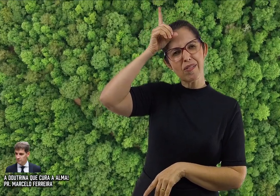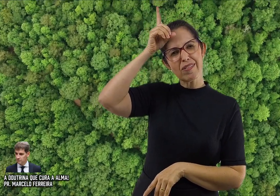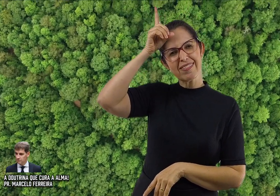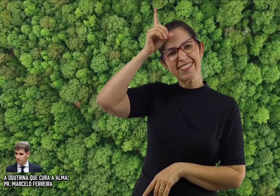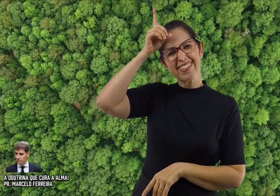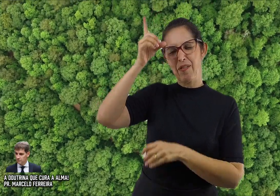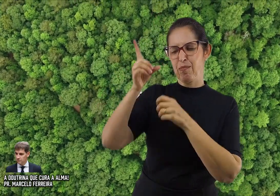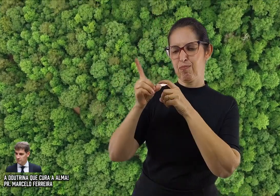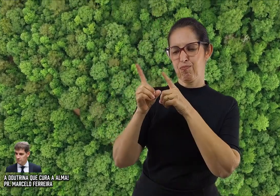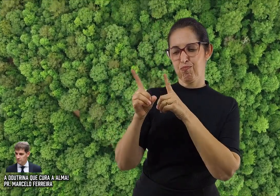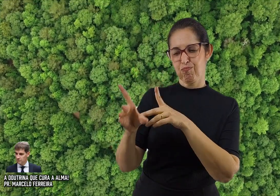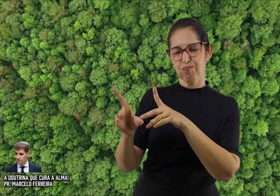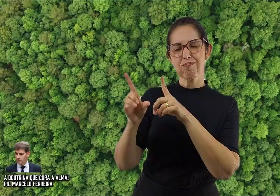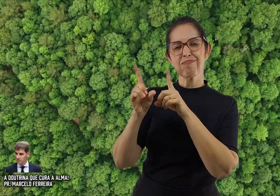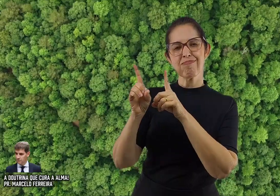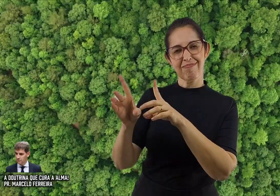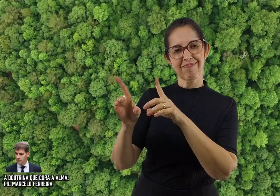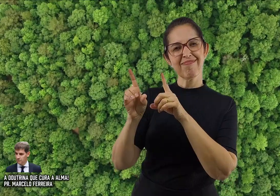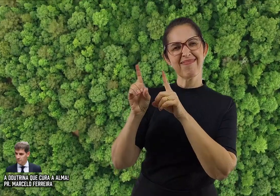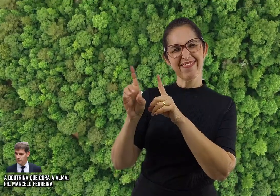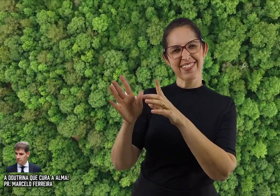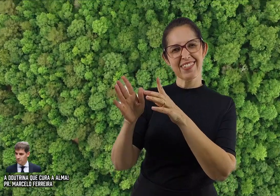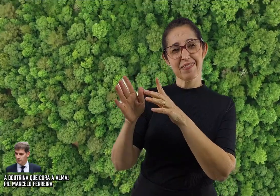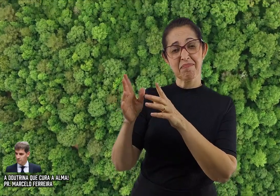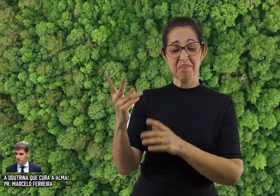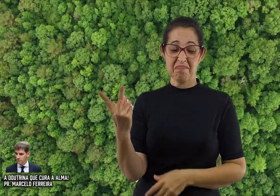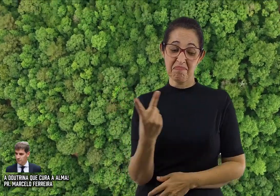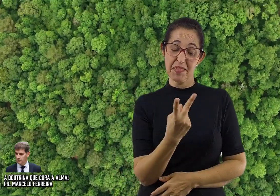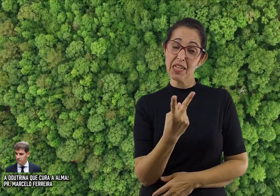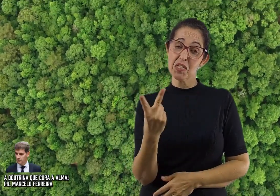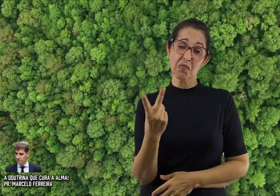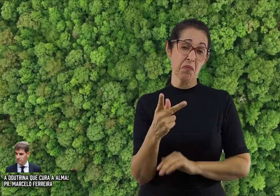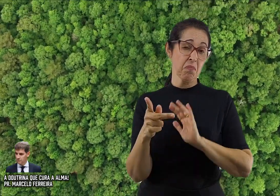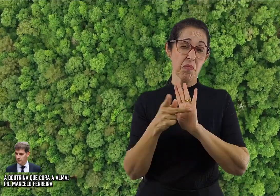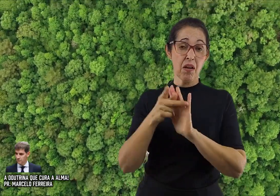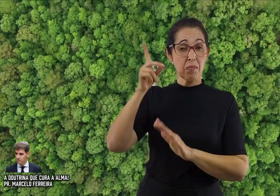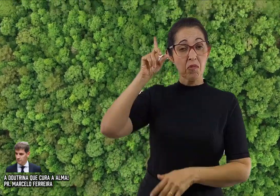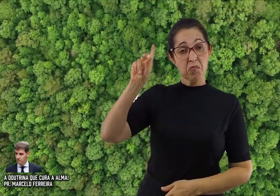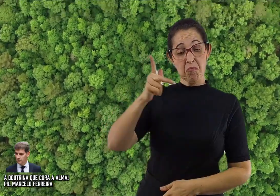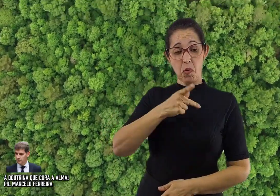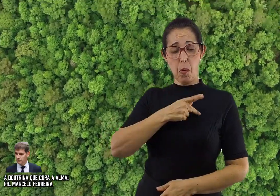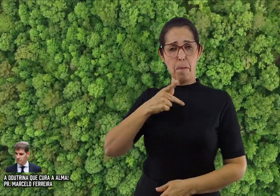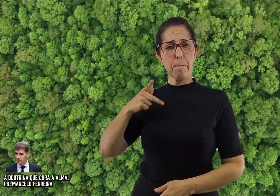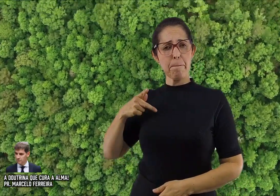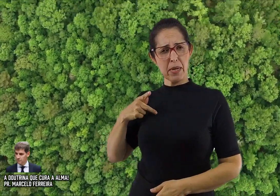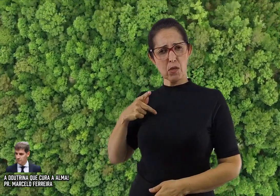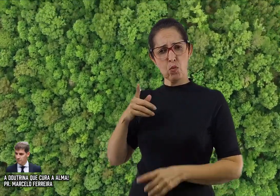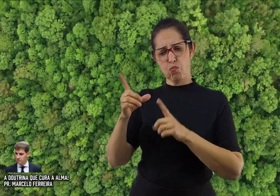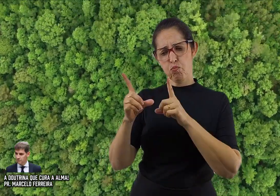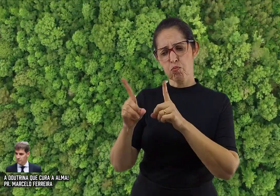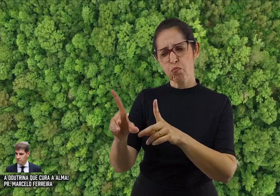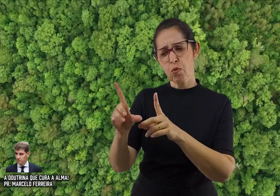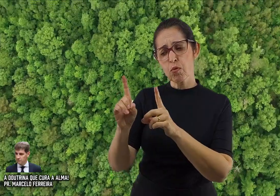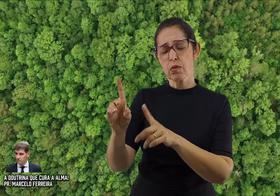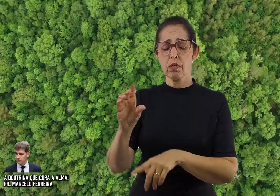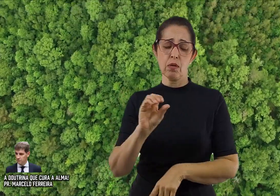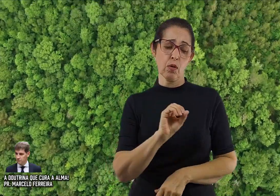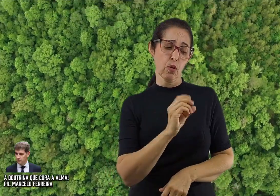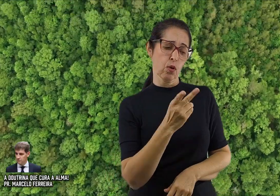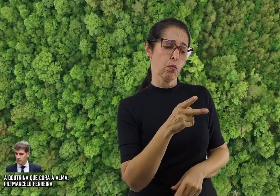Os dois vêm do Senhor. Quando o pastor está doutrinando e quando ele está